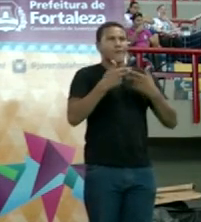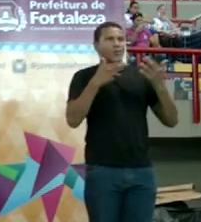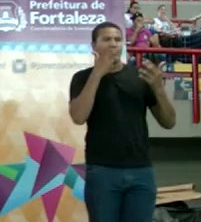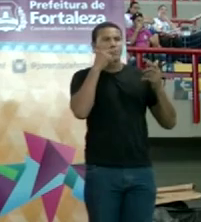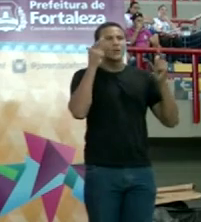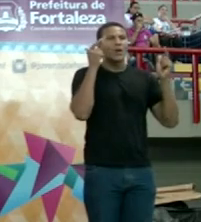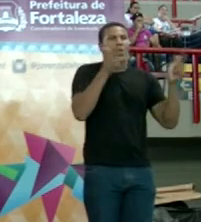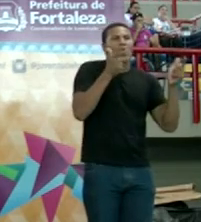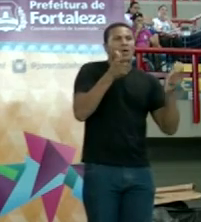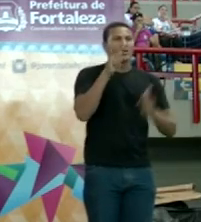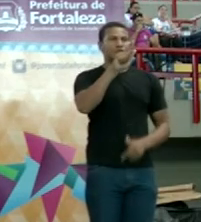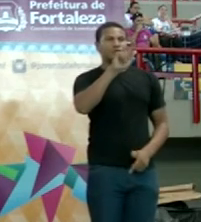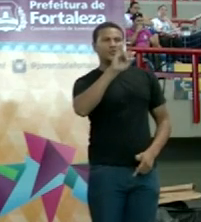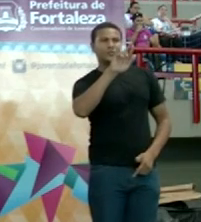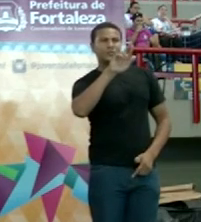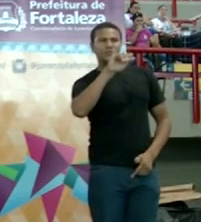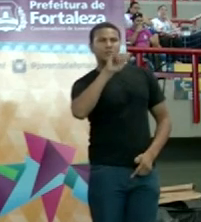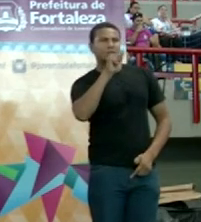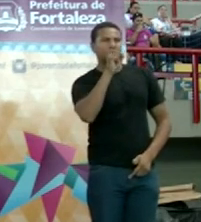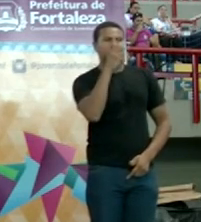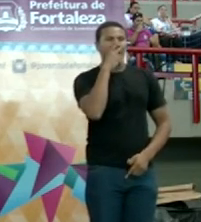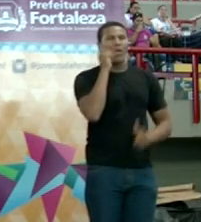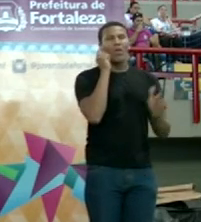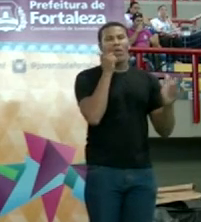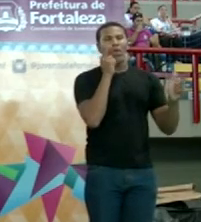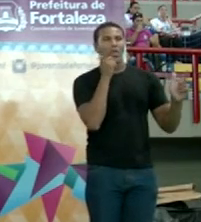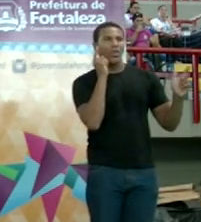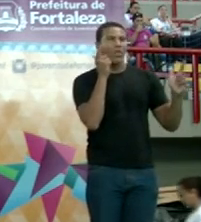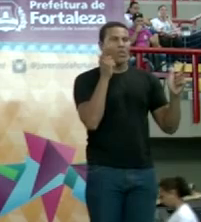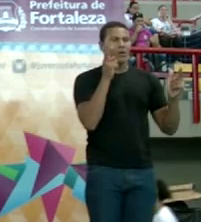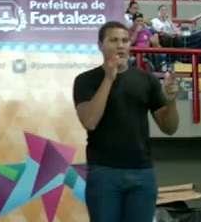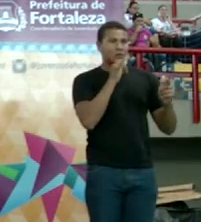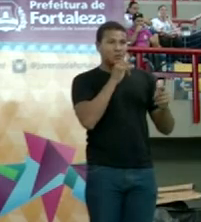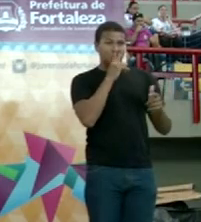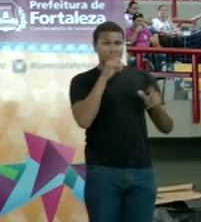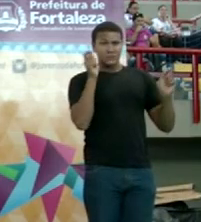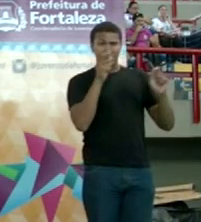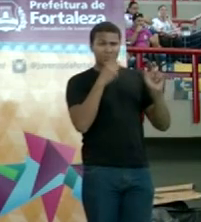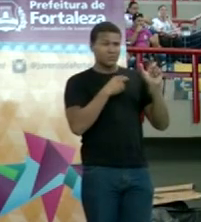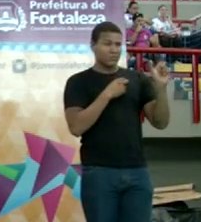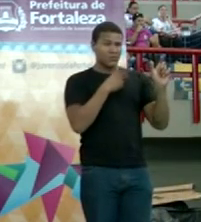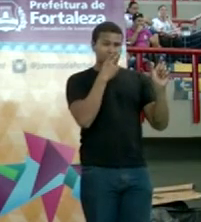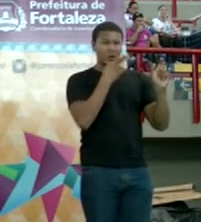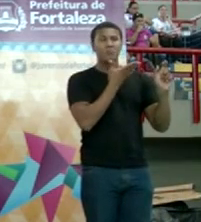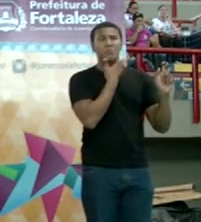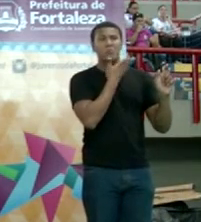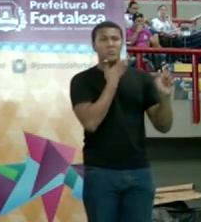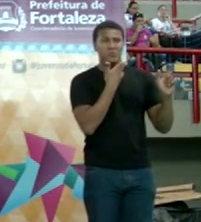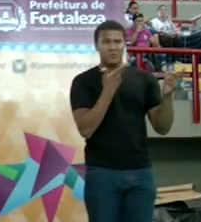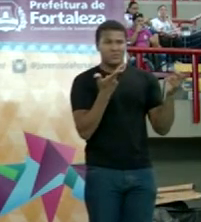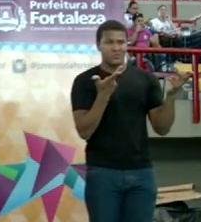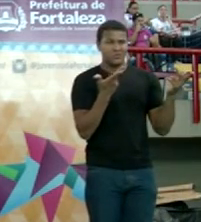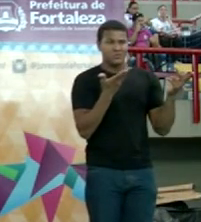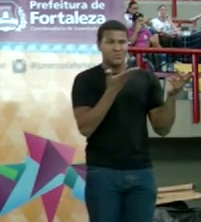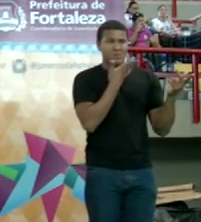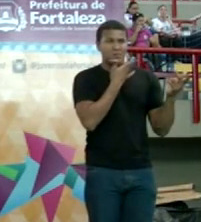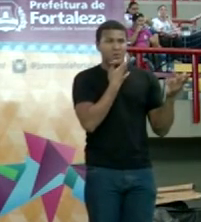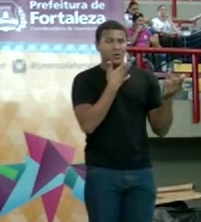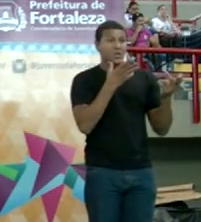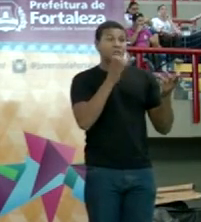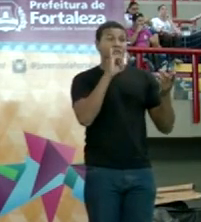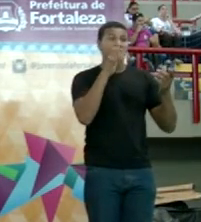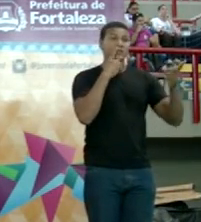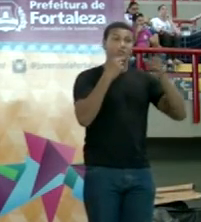textos narrativos se houver diálogo. O discurso direto em dissertação,